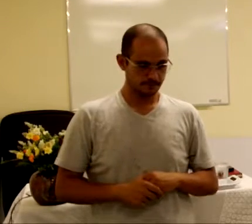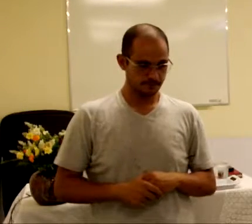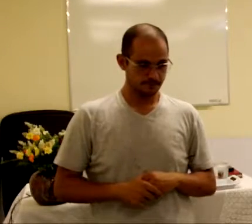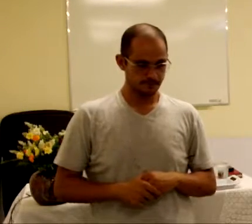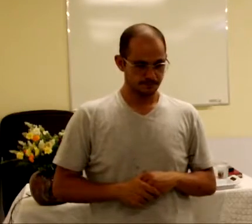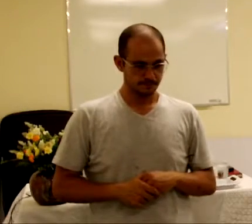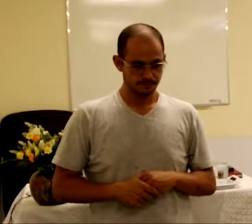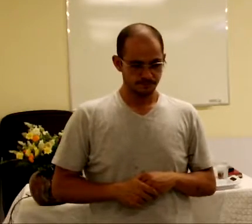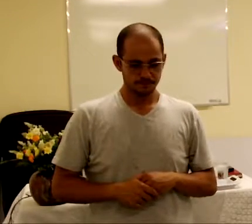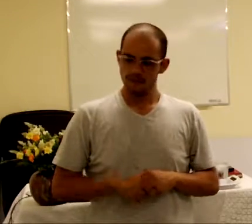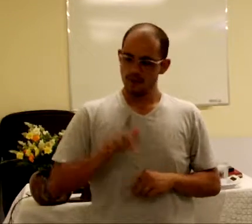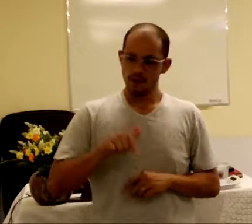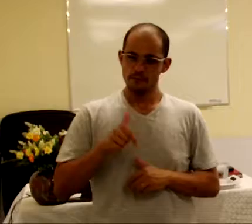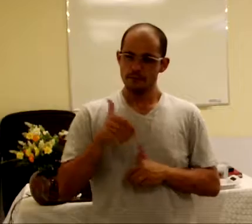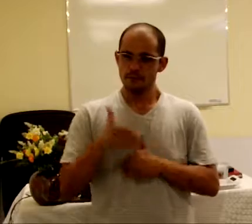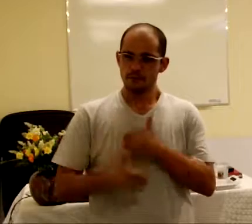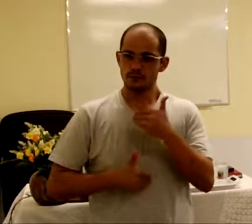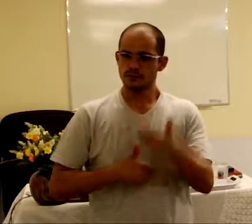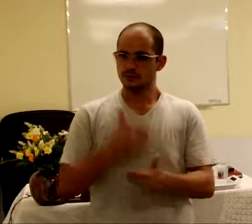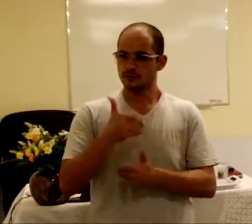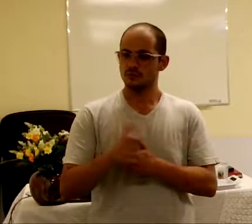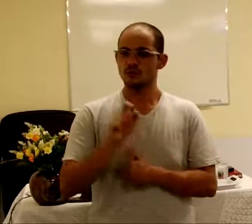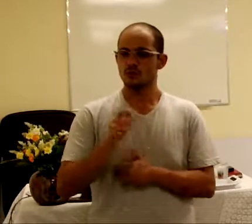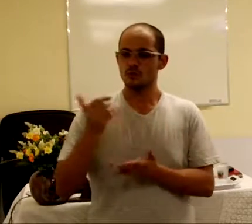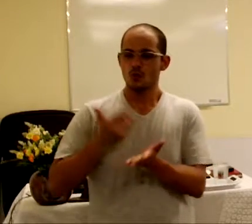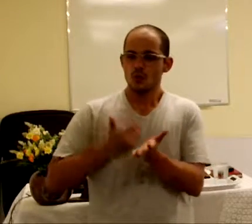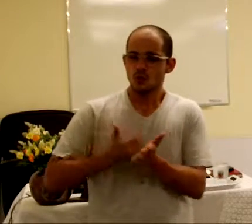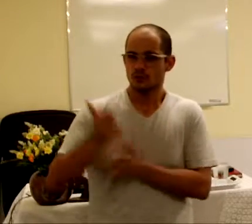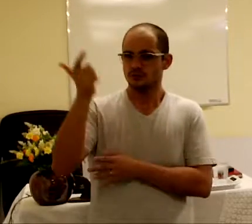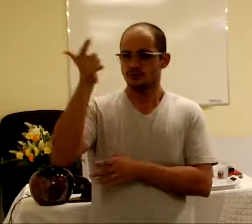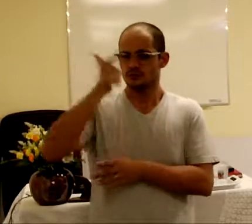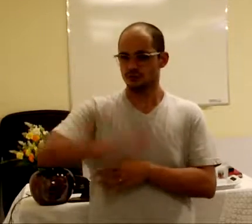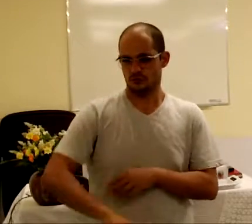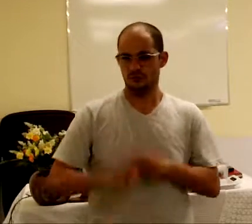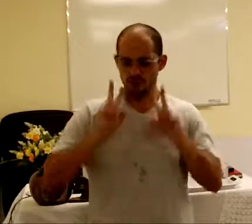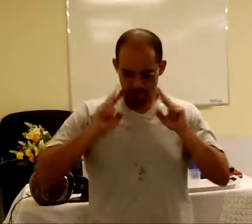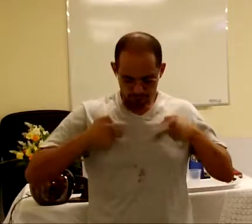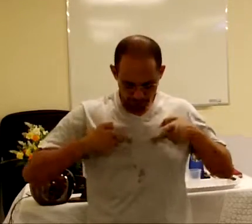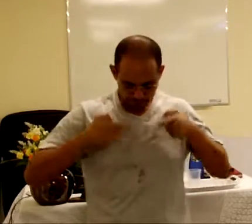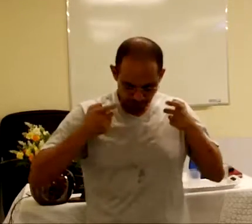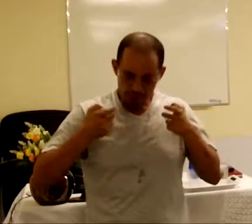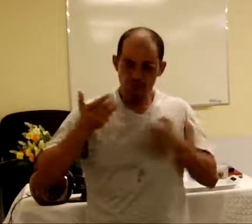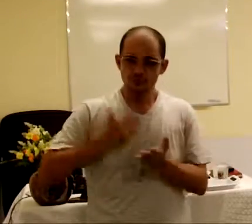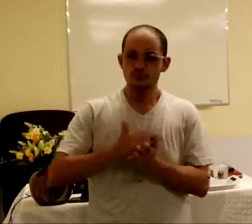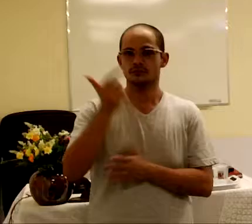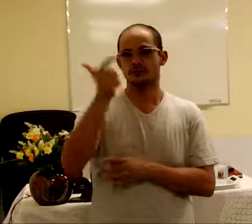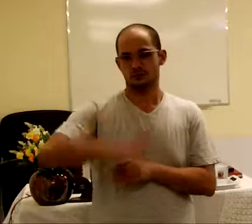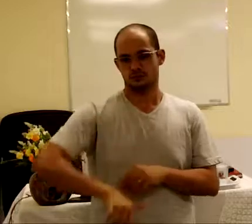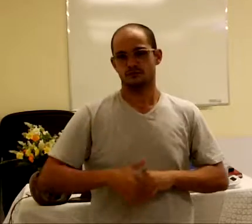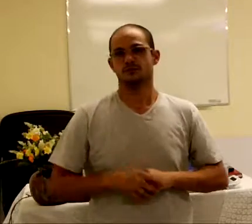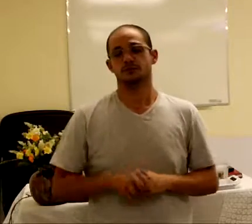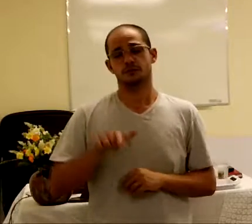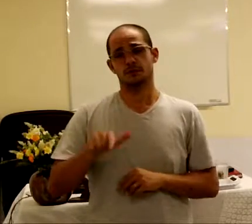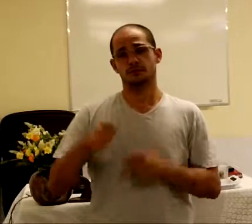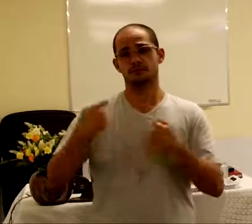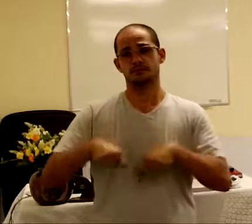E é um processo de recomeço, de redescoberta do espírito, nesse tipo de condição. Porque ele